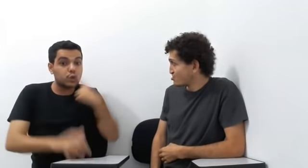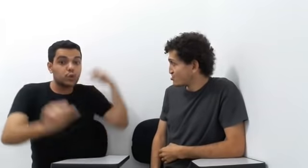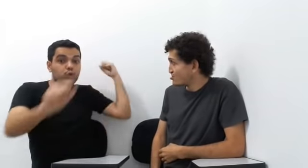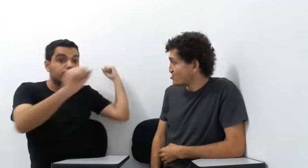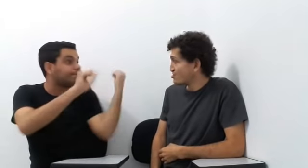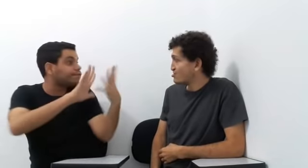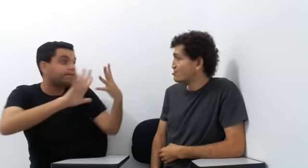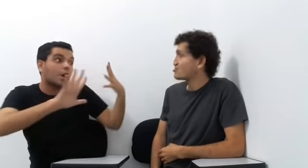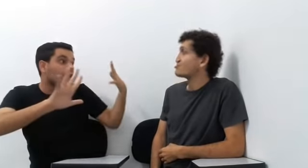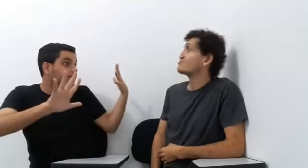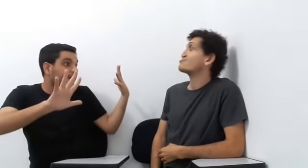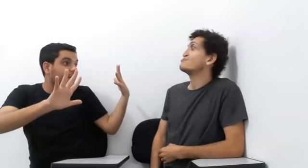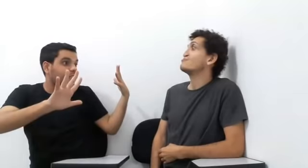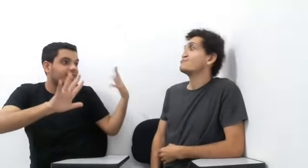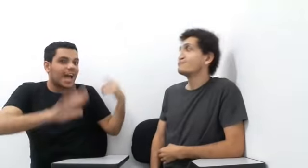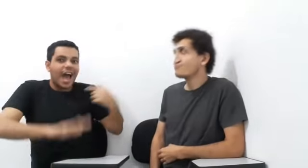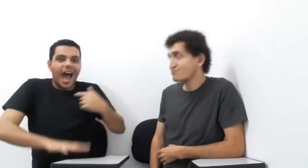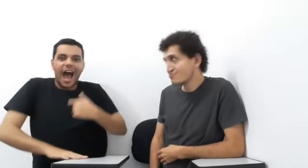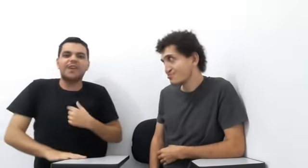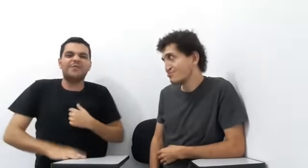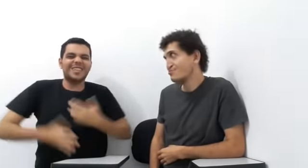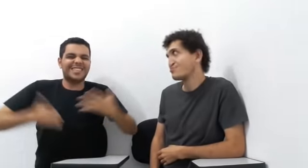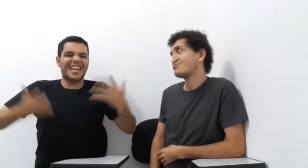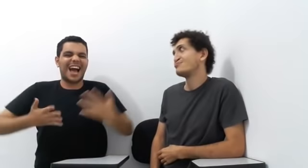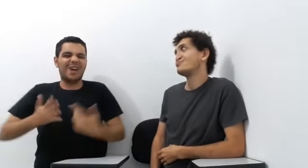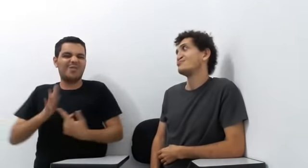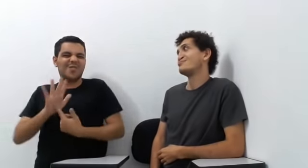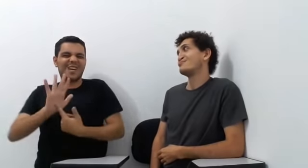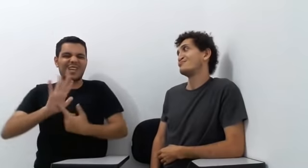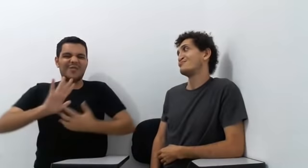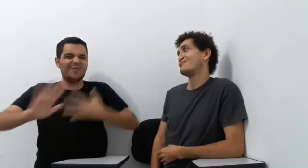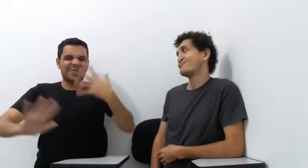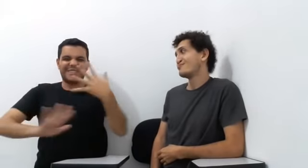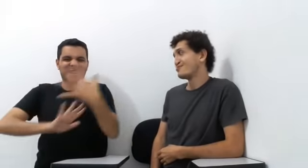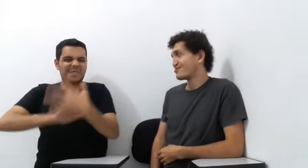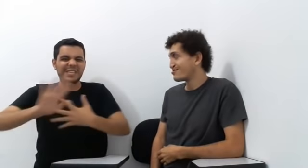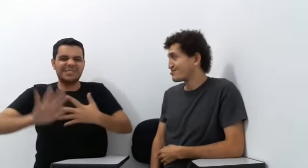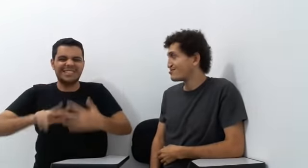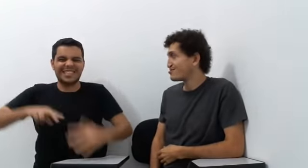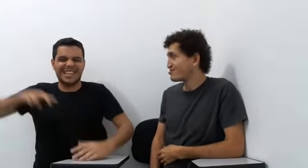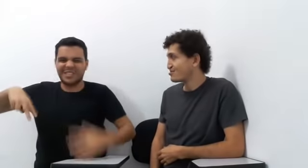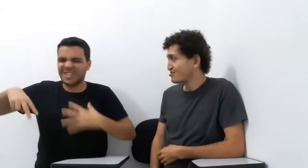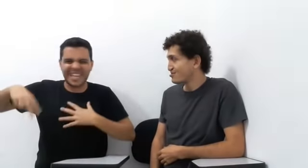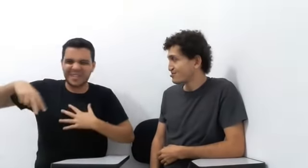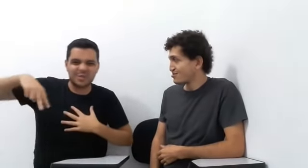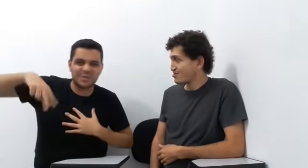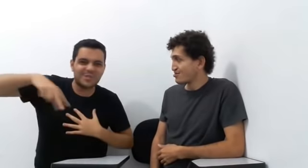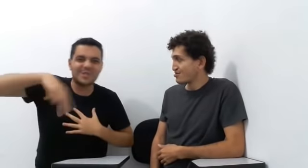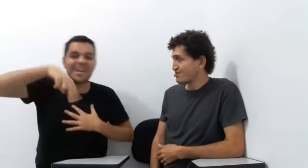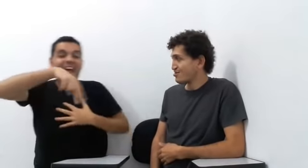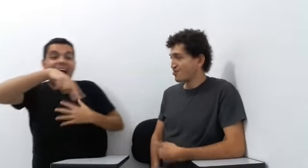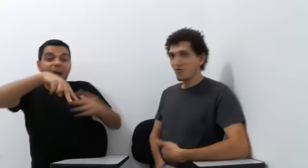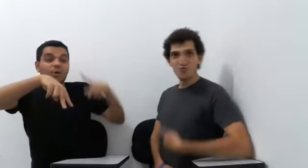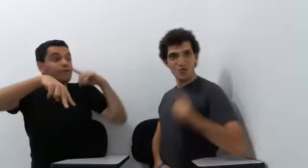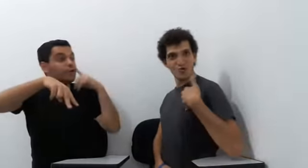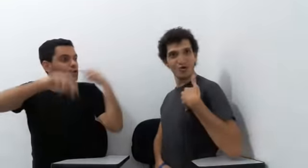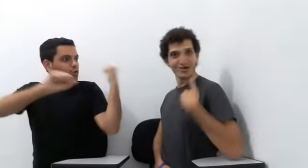surdos fluentes. Aí eu falei assim, agora eu vou mostrar a minha língua de sinais. Eu cheguei tudo. Aí quando eu vi os